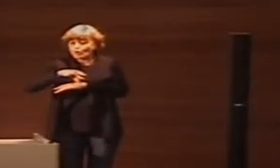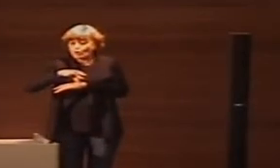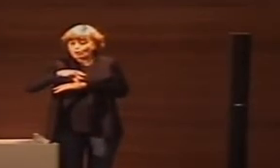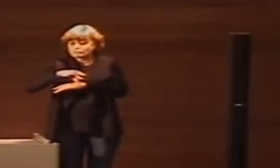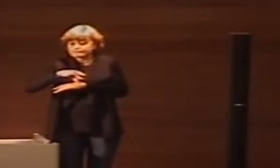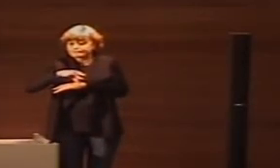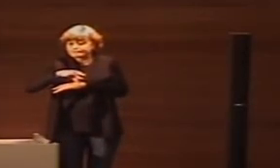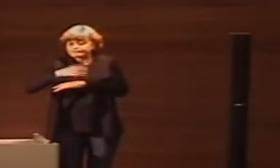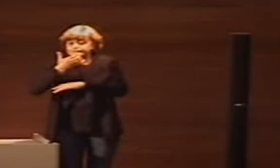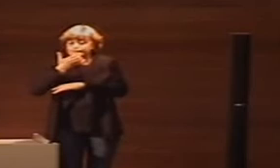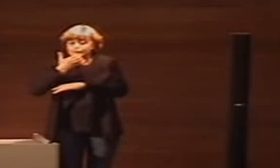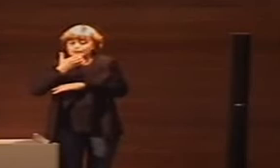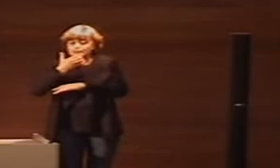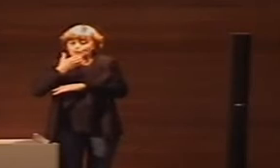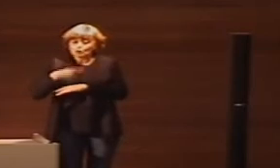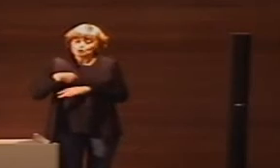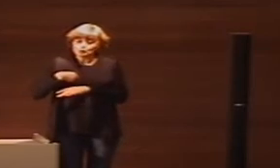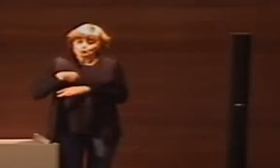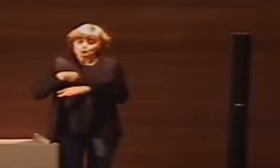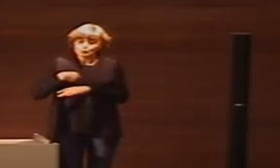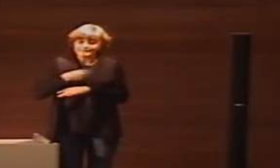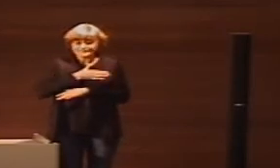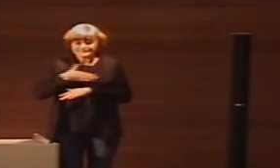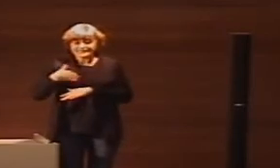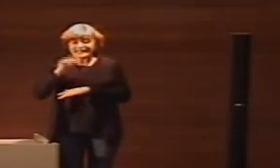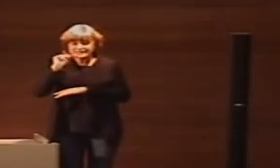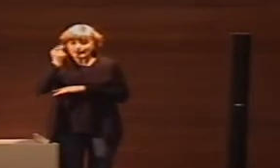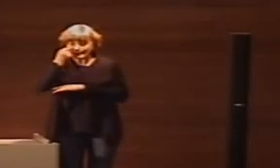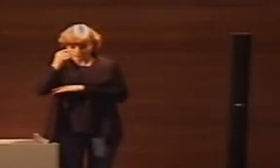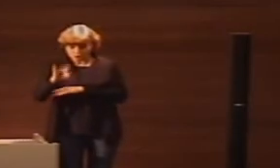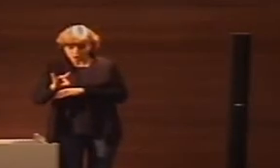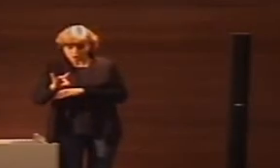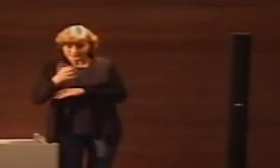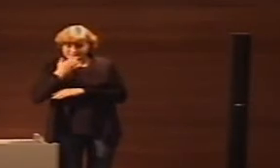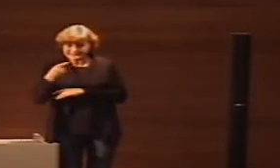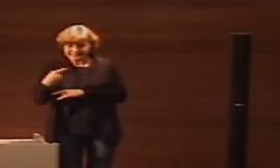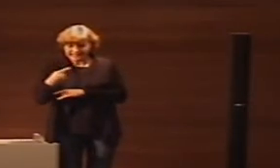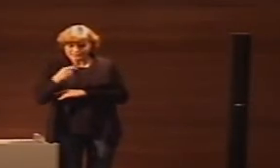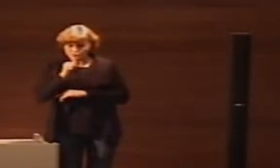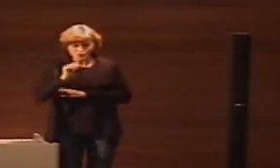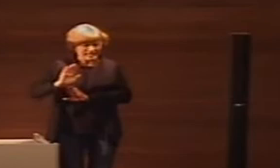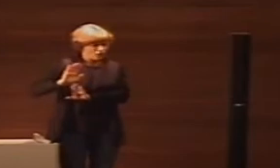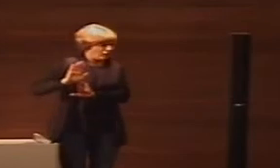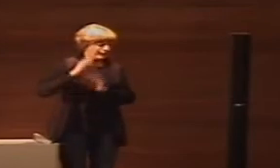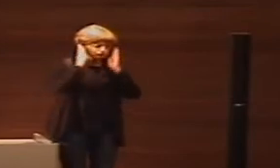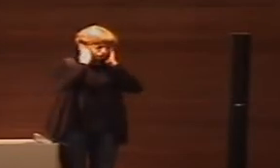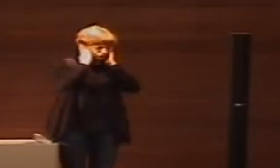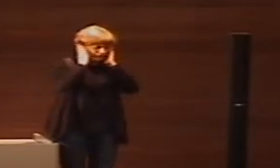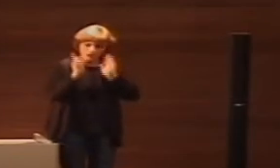no le pides, no quieres que te diga lo que quieres escuchar, sino lo que es su opinión, ¿no? Pues lo mismo. Tasas de